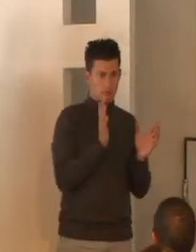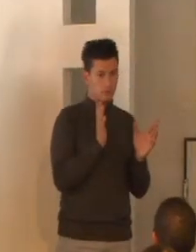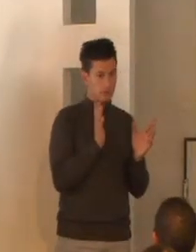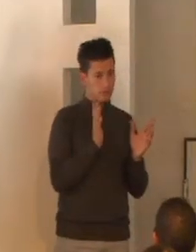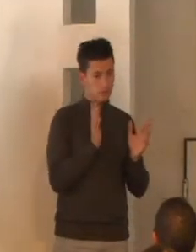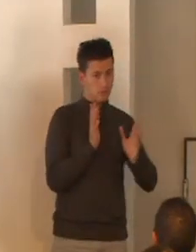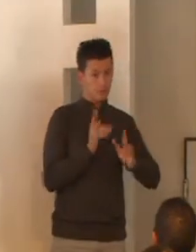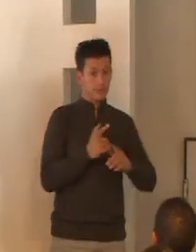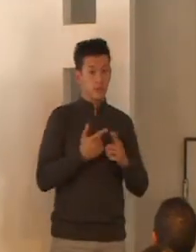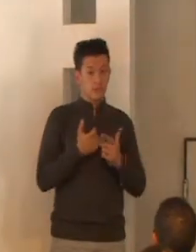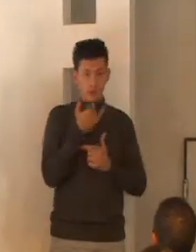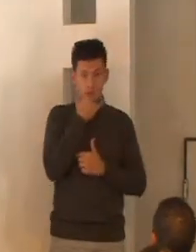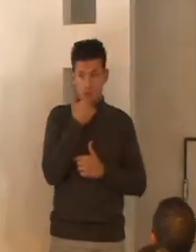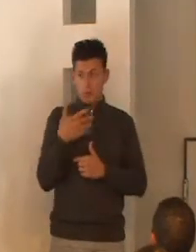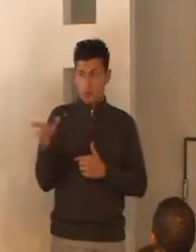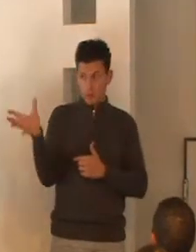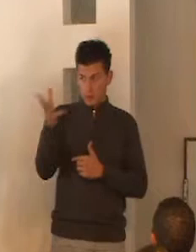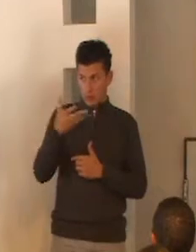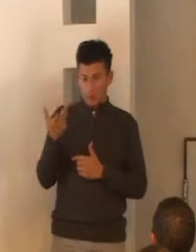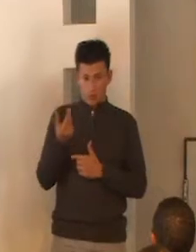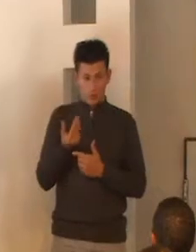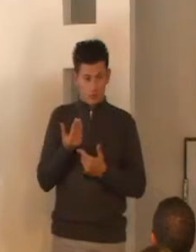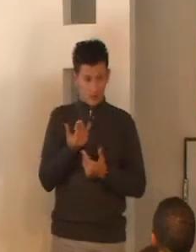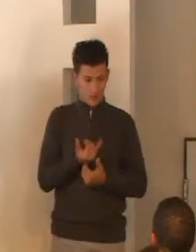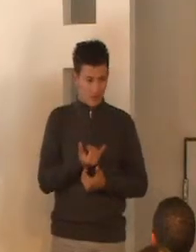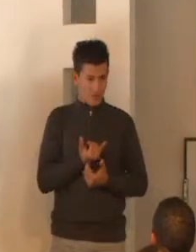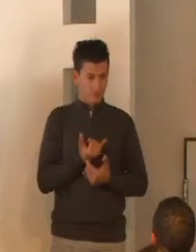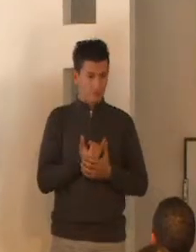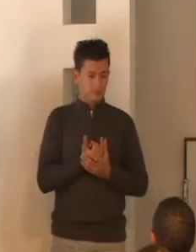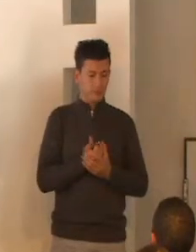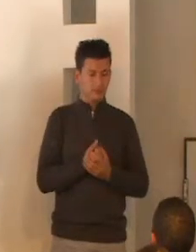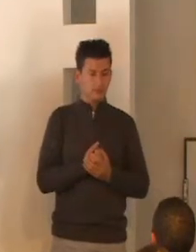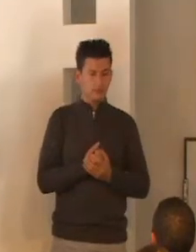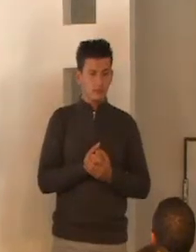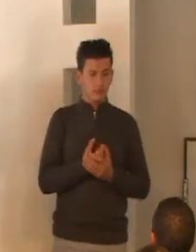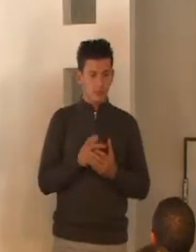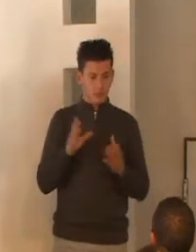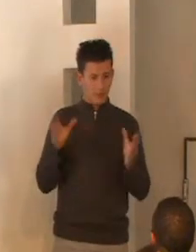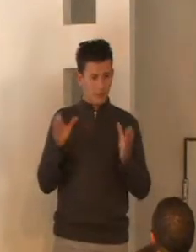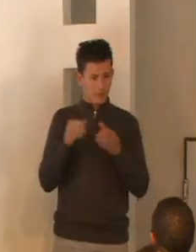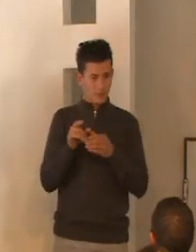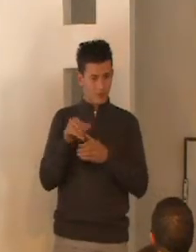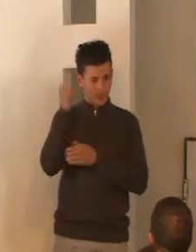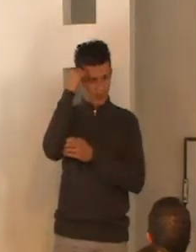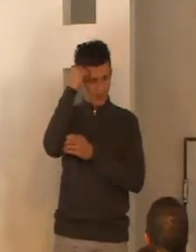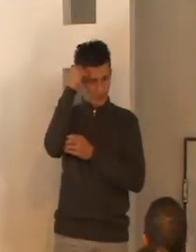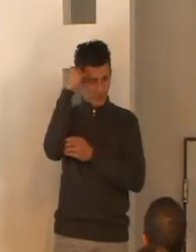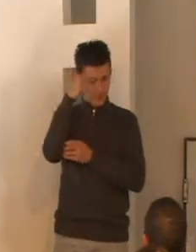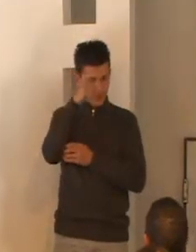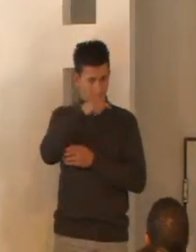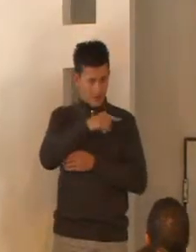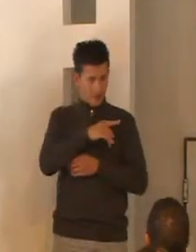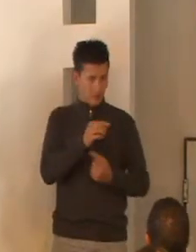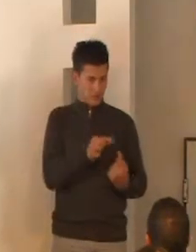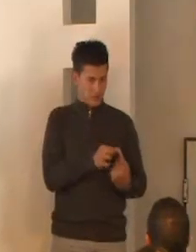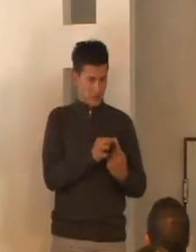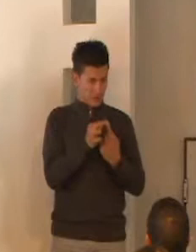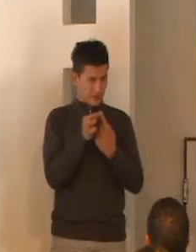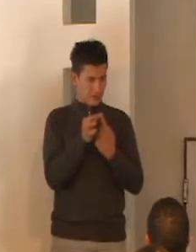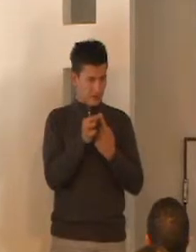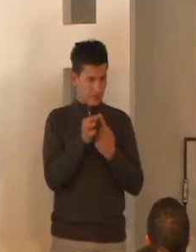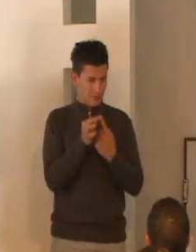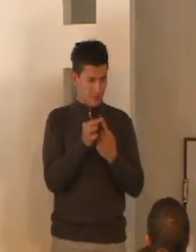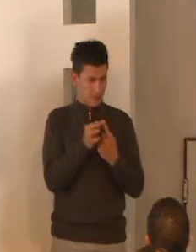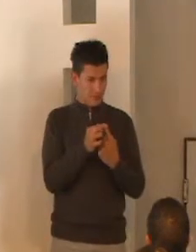la apuesta que tiene el equipo de profesores de la